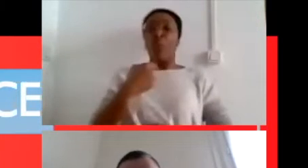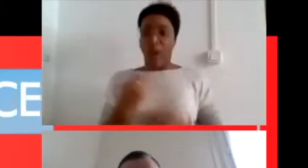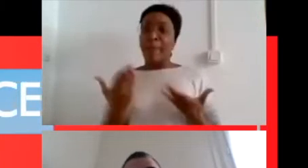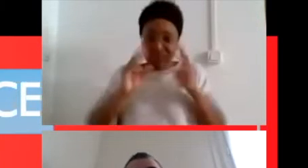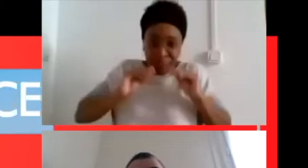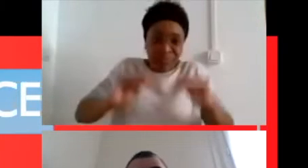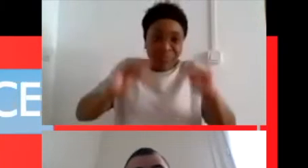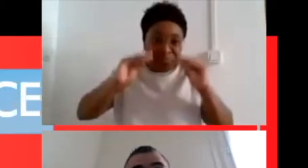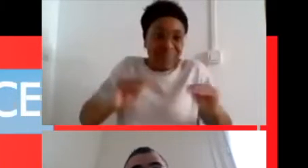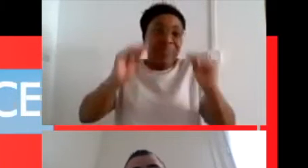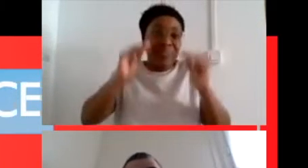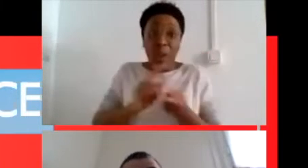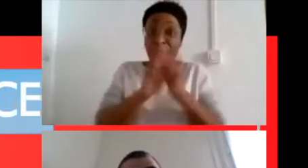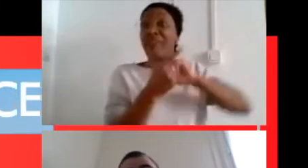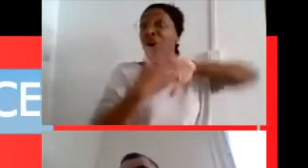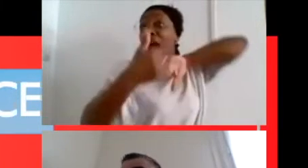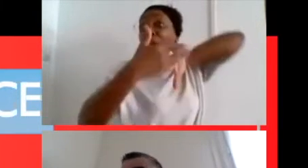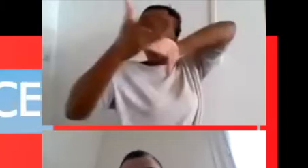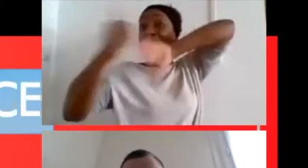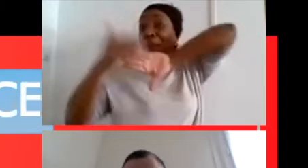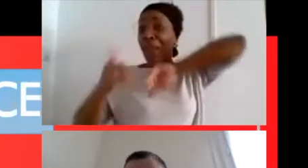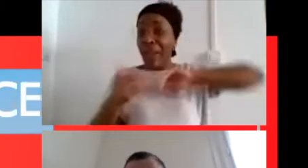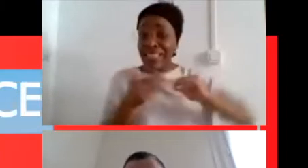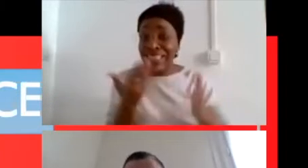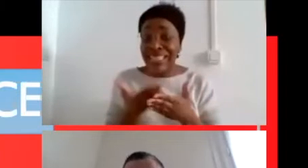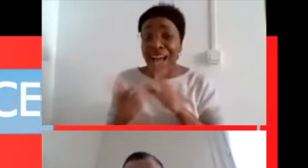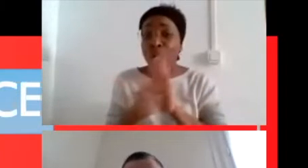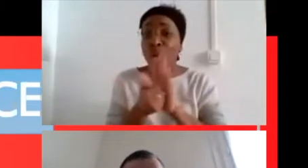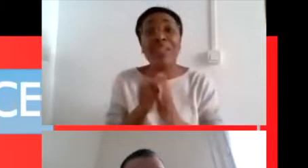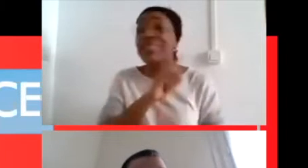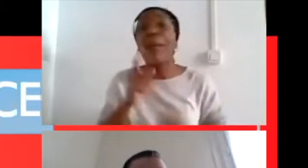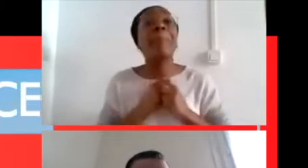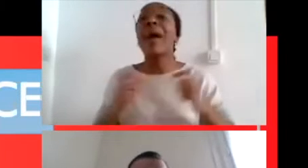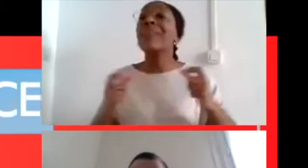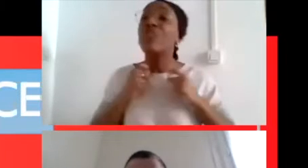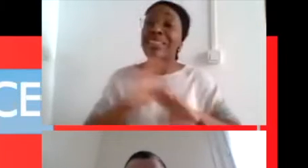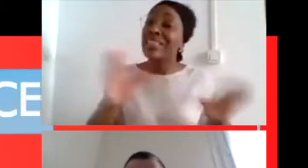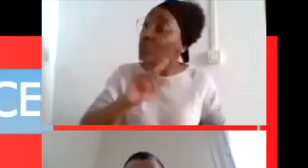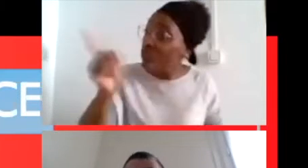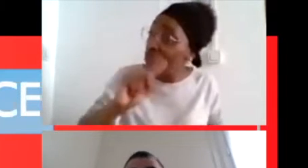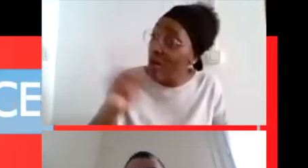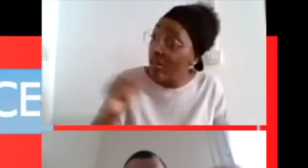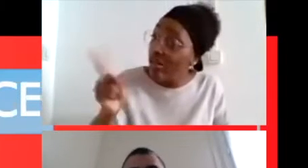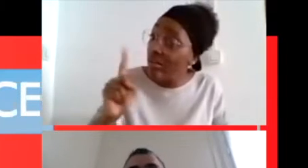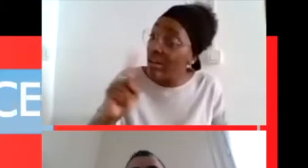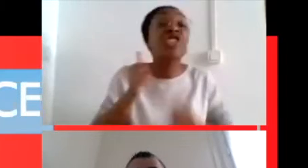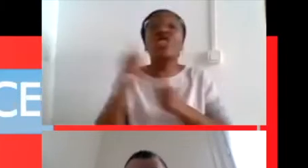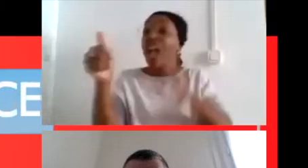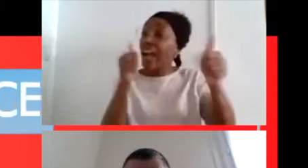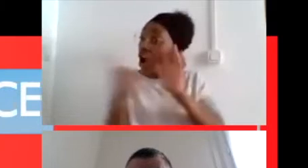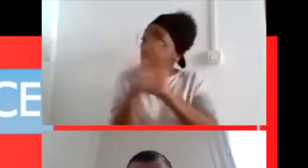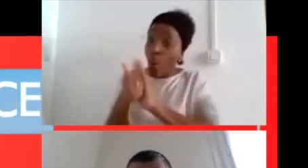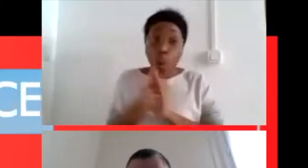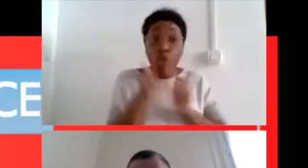faire, frères et sœurs. Tu es désigné pour ça, c'est pas seulement le pasteur. Non, moi j'ai ma part, mais chacun dans l'Église